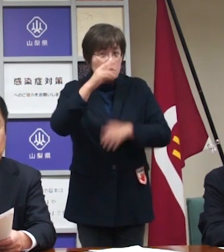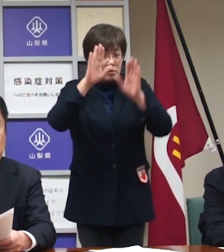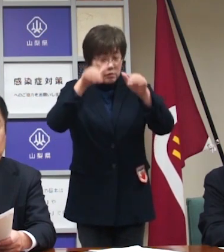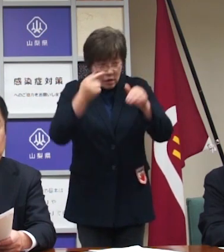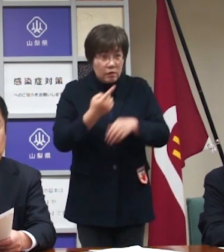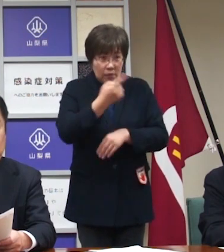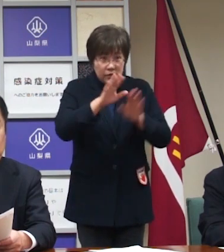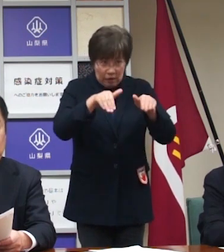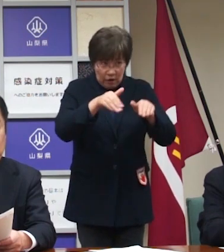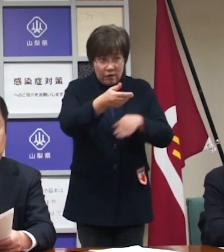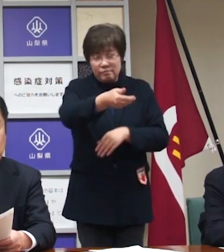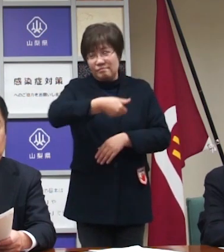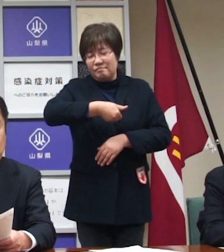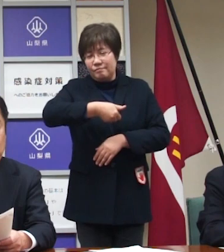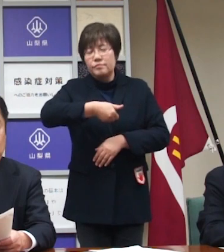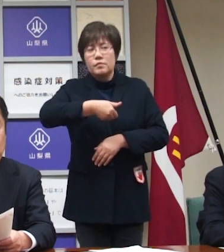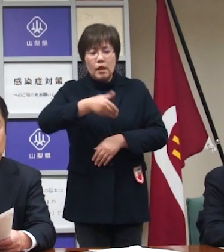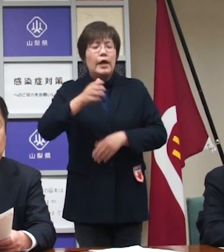連絡が